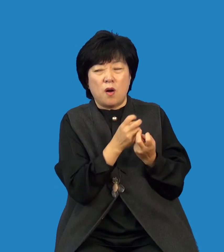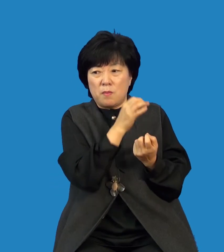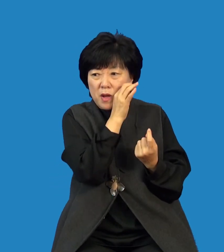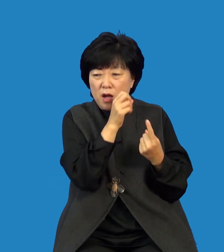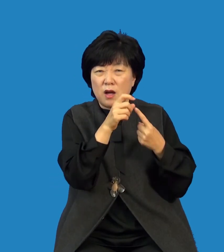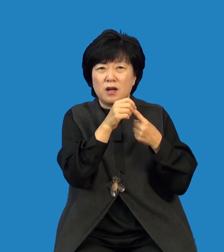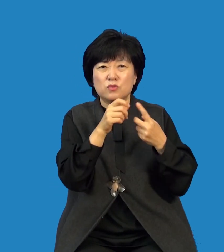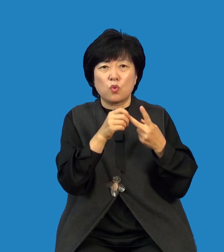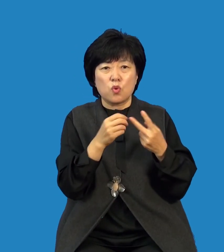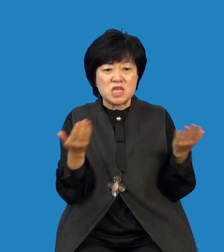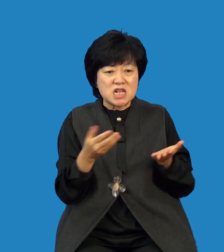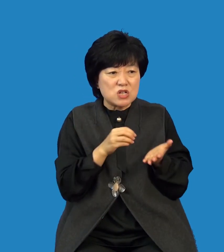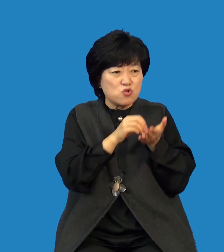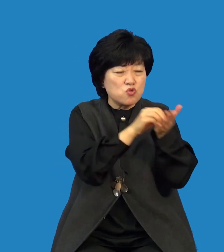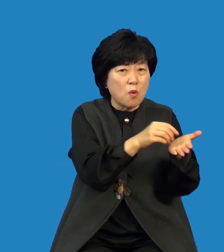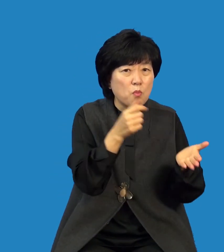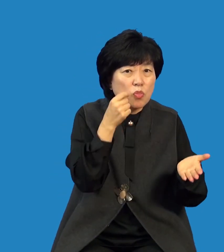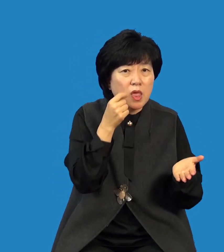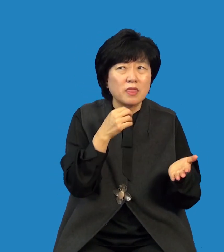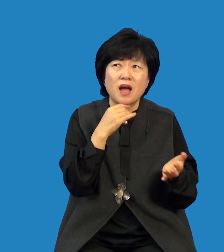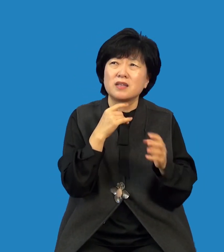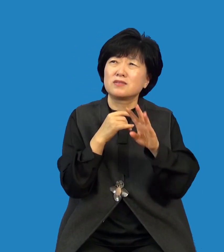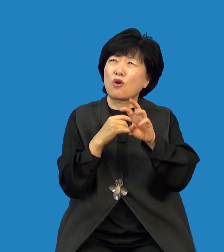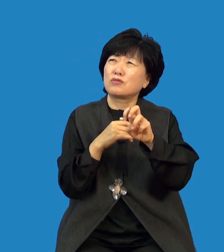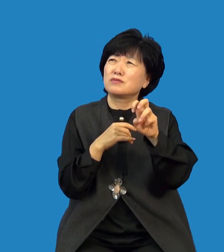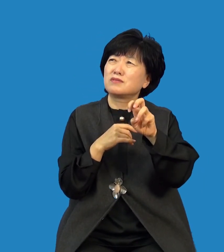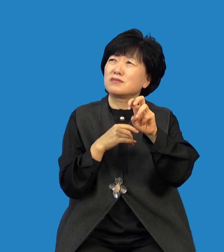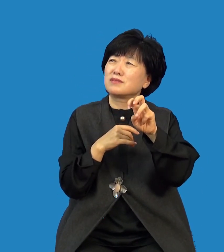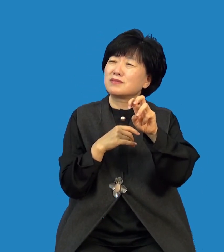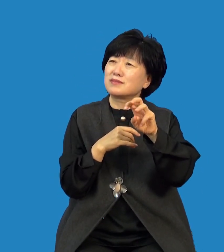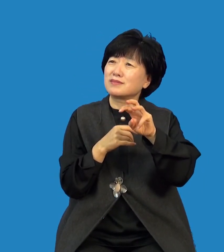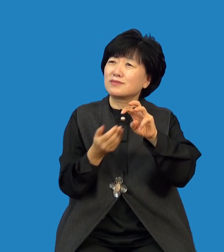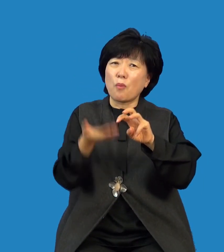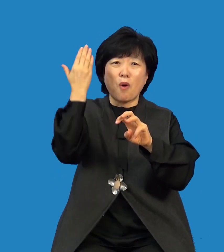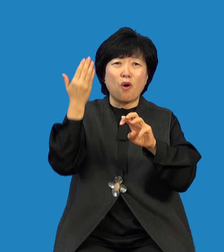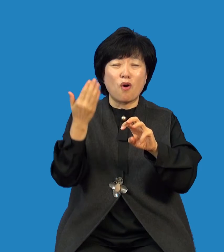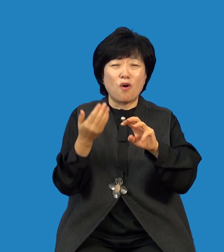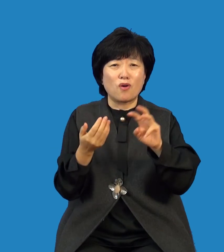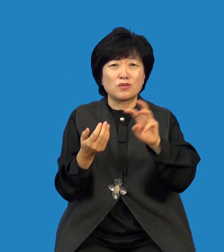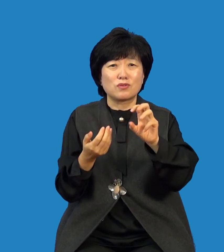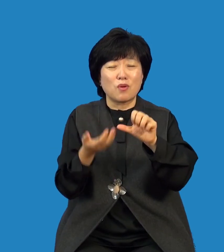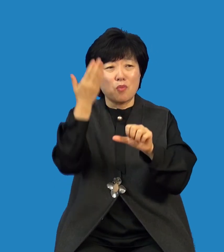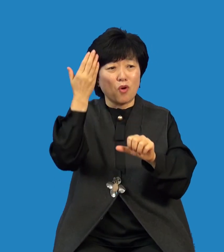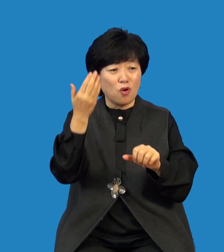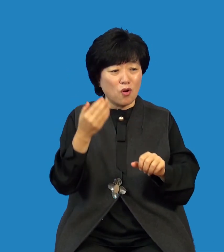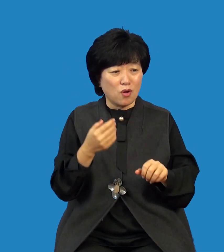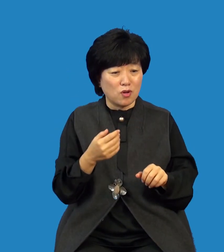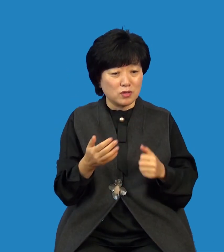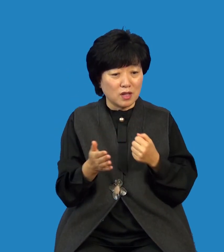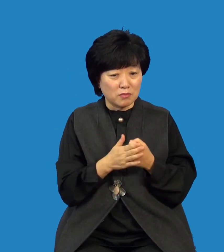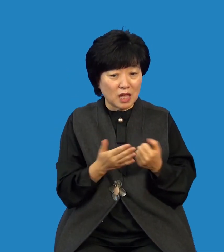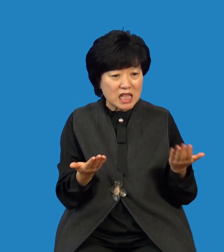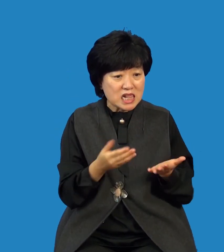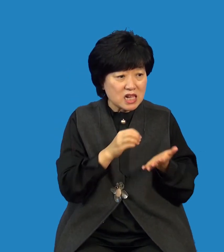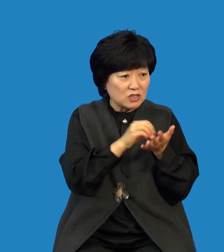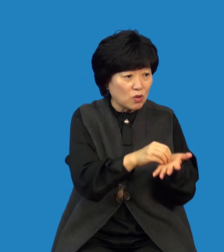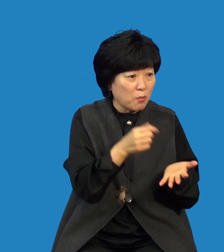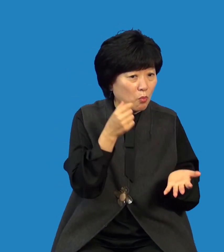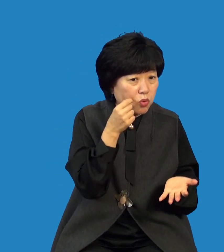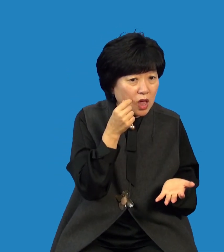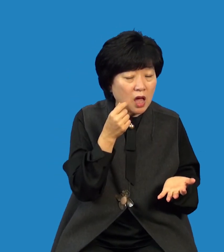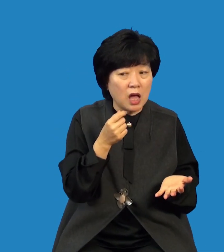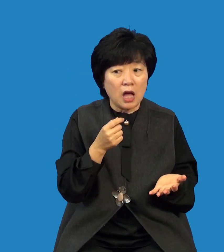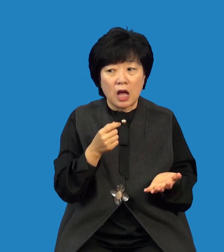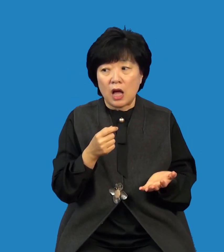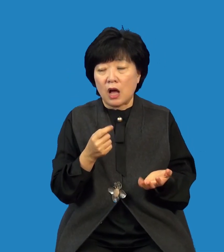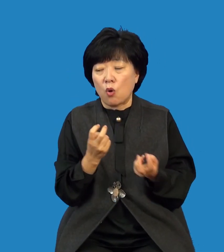때였는데 그럼 뭐 이 나이에 무슨 취업을 합니까? 이게 이제 대학 교수로 지원하는 거 빼고는 다른 게 없거든요. 이 나이쯤 되면.